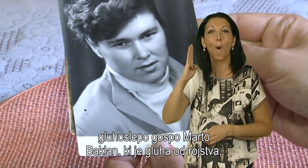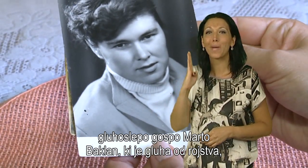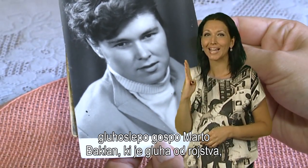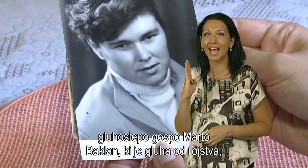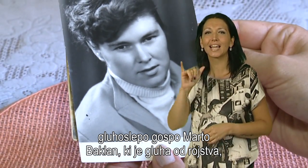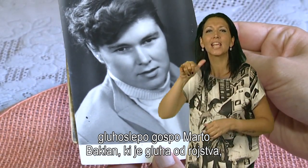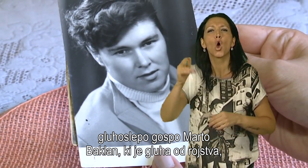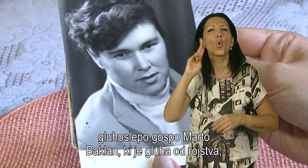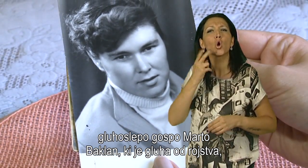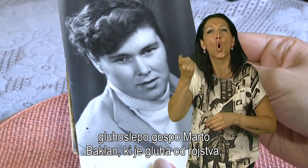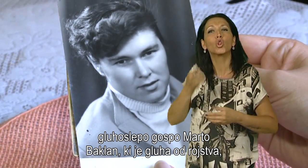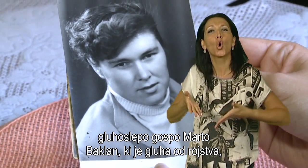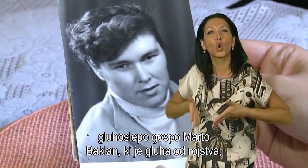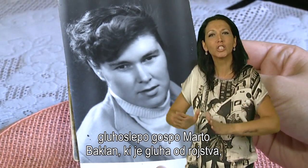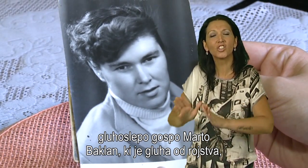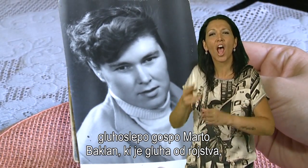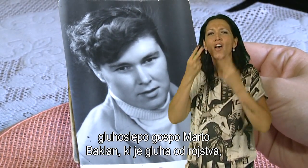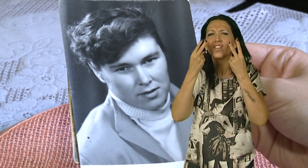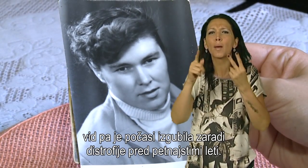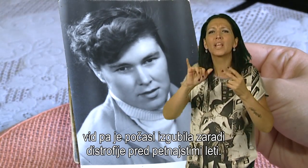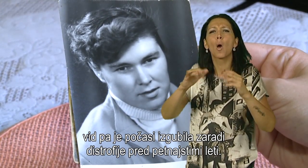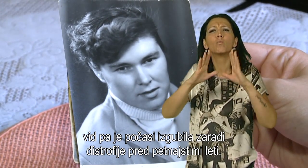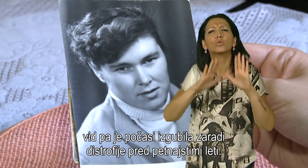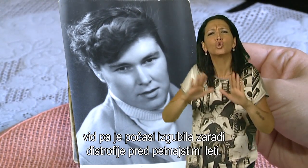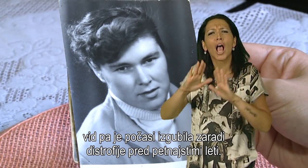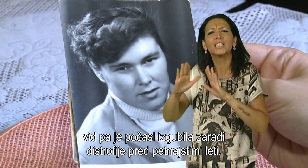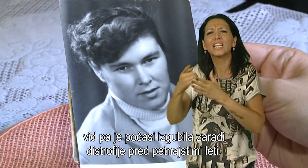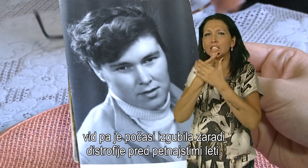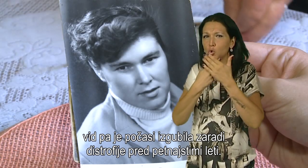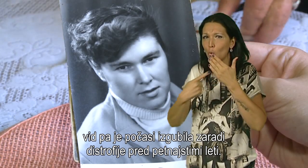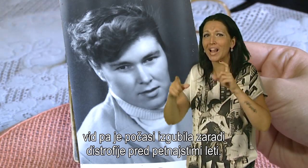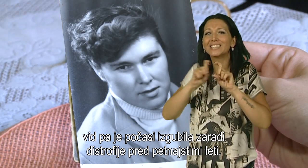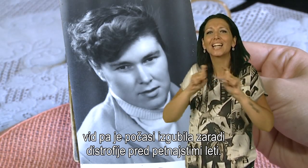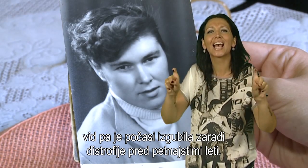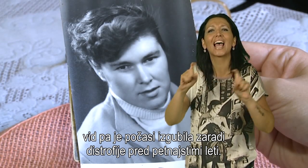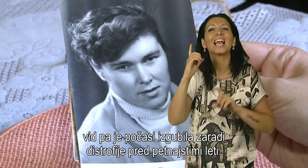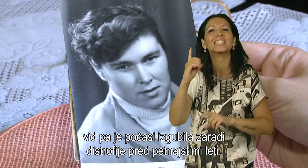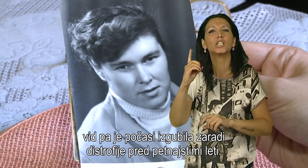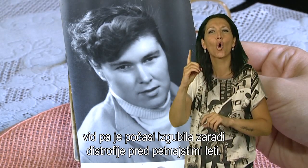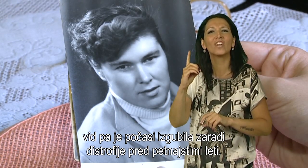od rojstva, vid pa je počasi izgubila zaradi distrofije pred 15 leti.